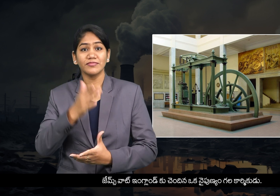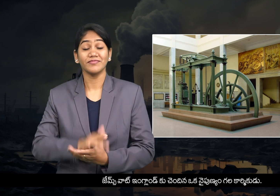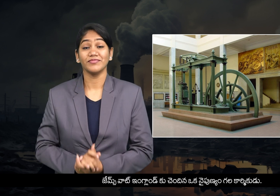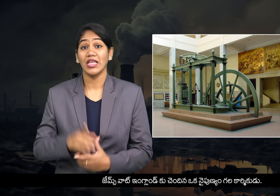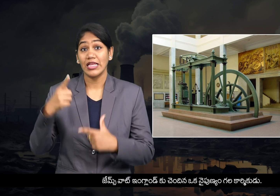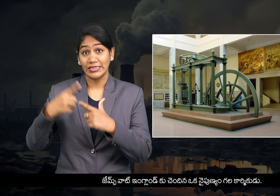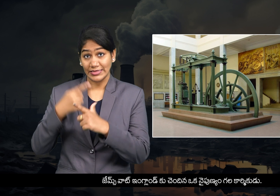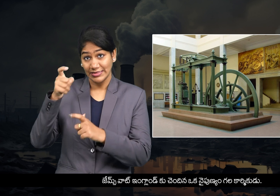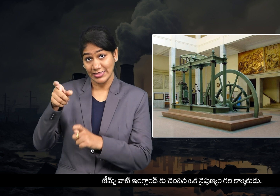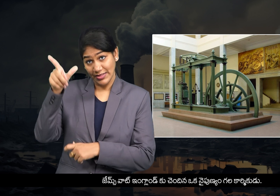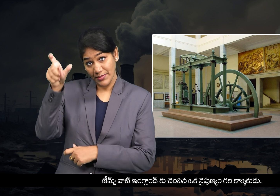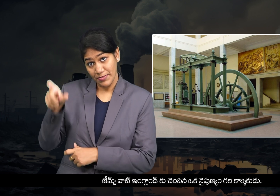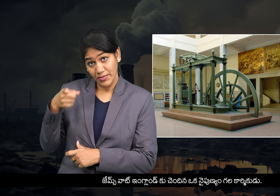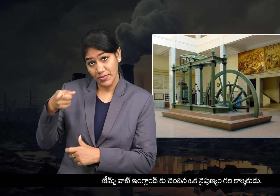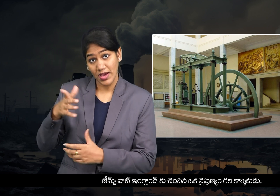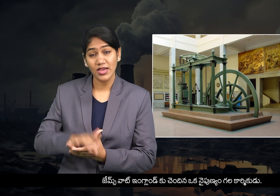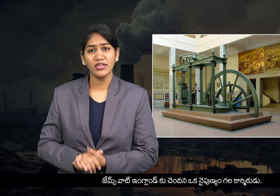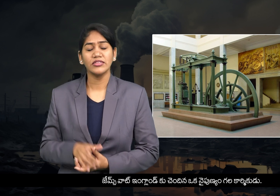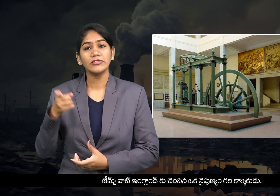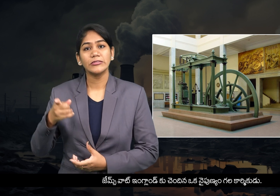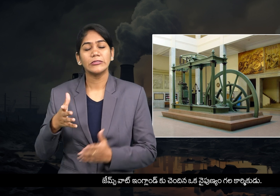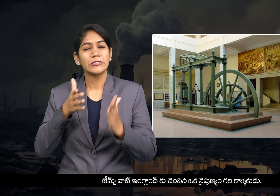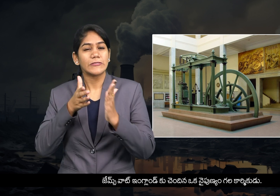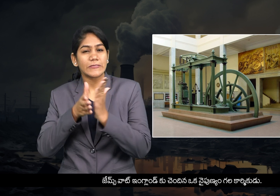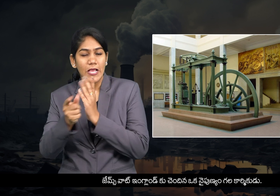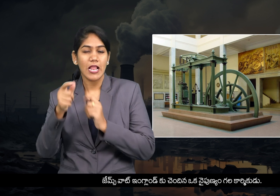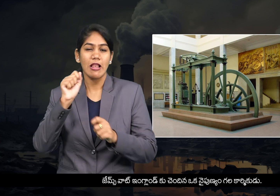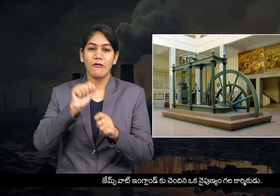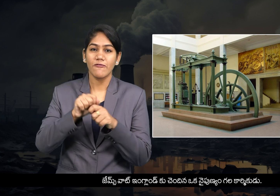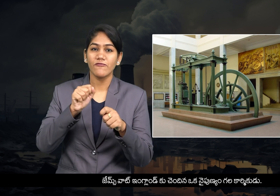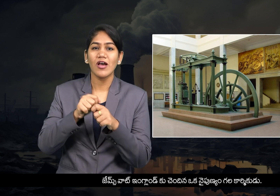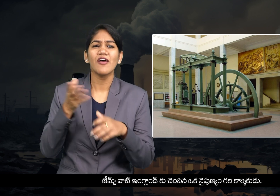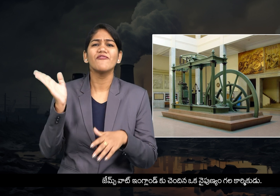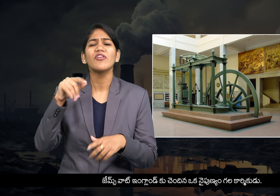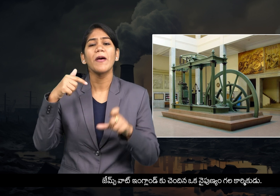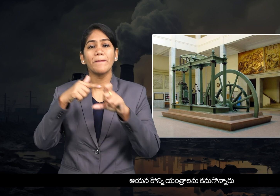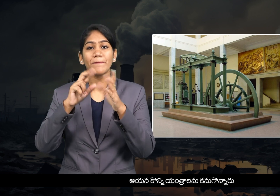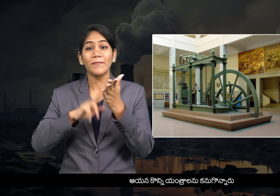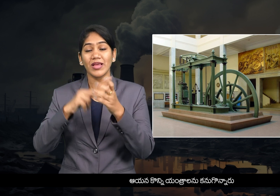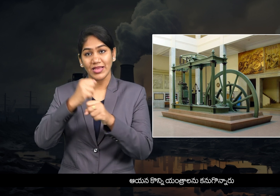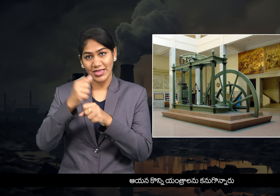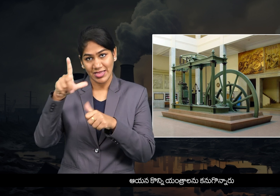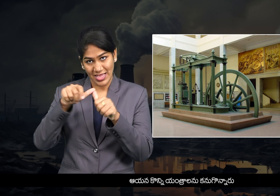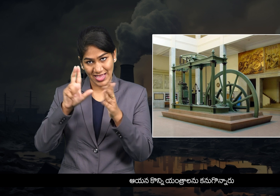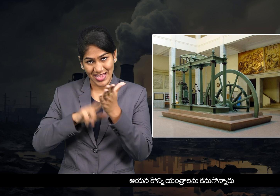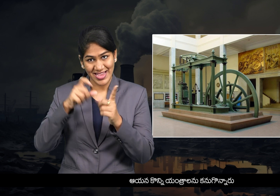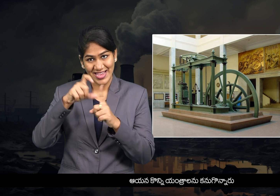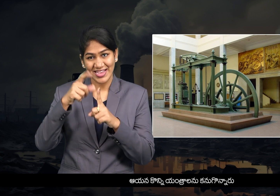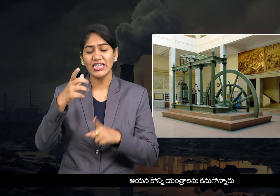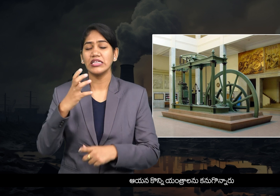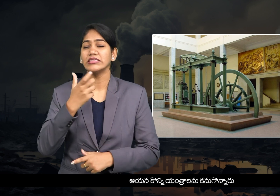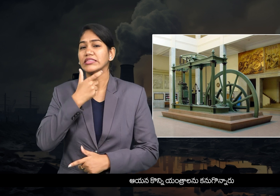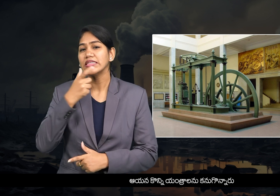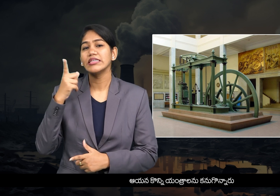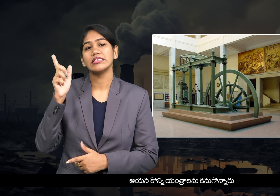జేమ్స్ వాట్ ఇంగ్లాండ్కి చెందిన ఒక నైపుణ్యం గల కార్మికుడు. ఆయన కొన్ని యంత్రాలను కనుగొన్నారు.